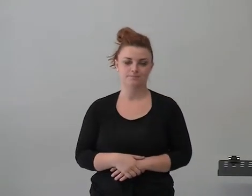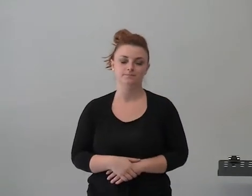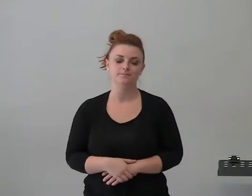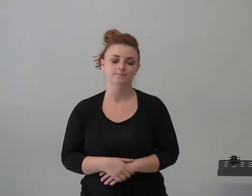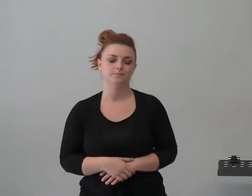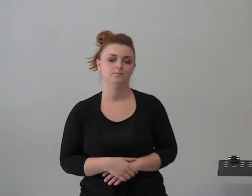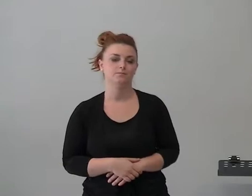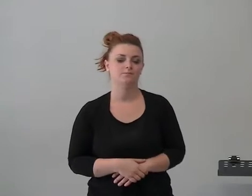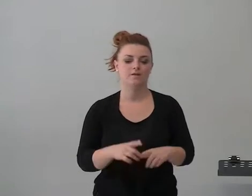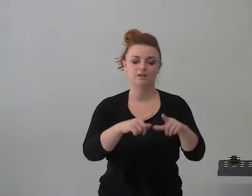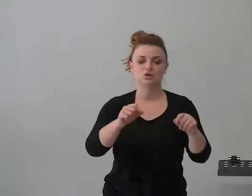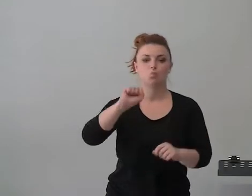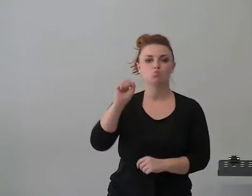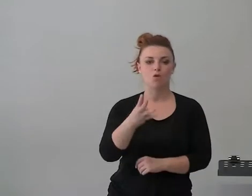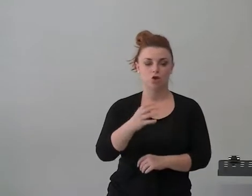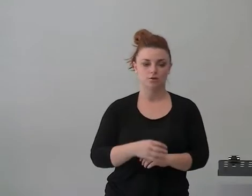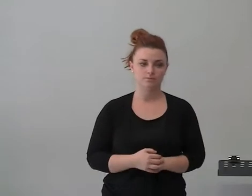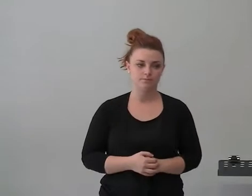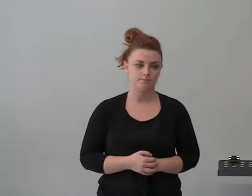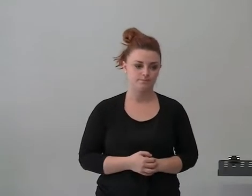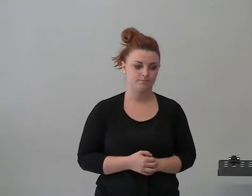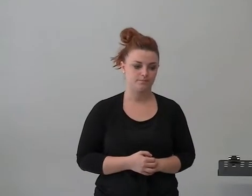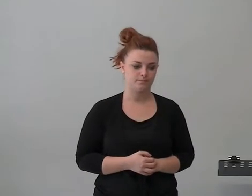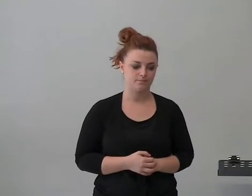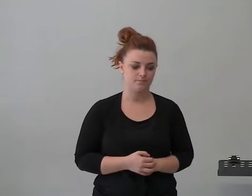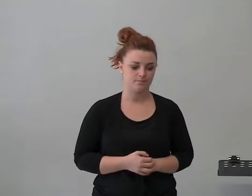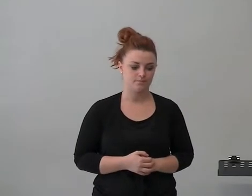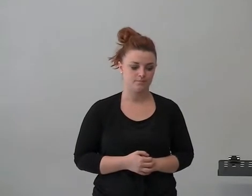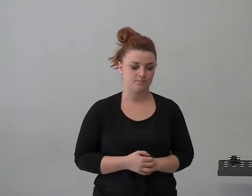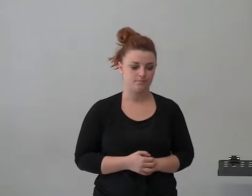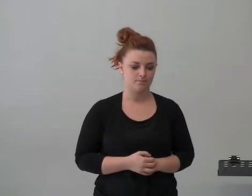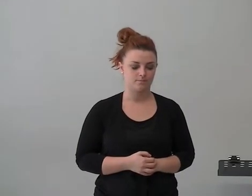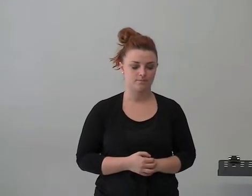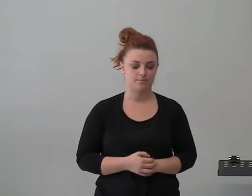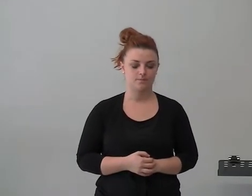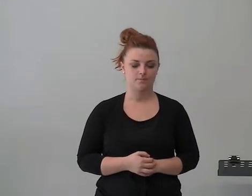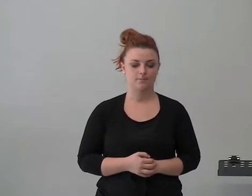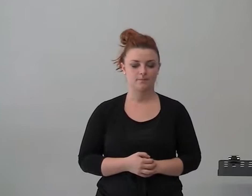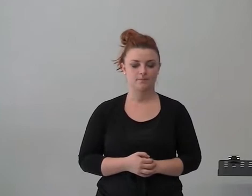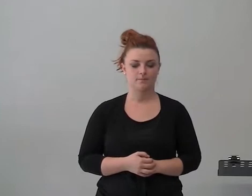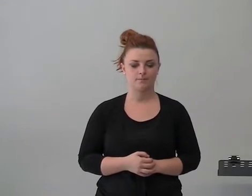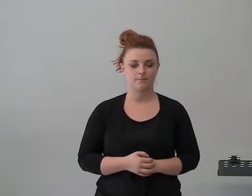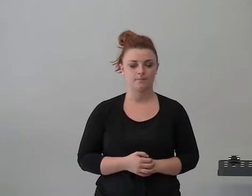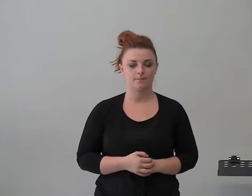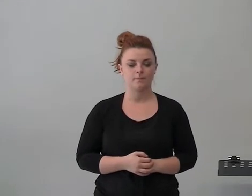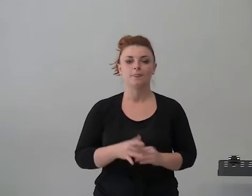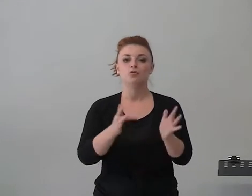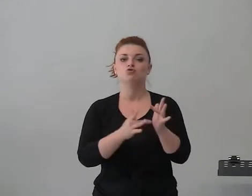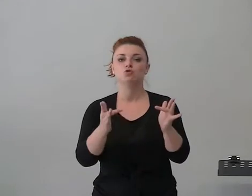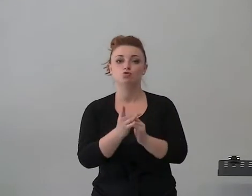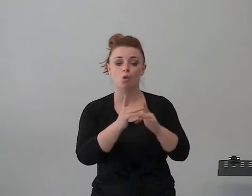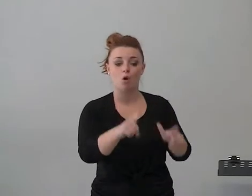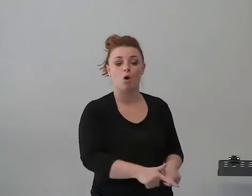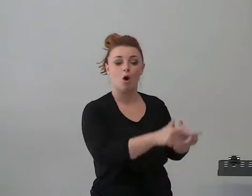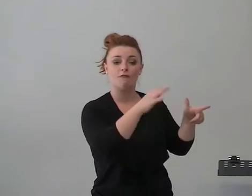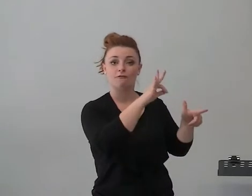versetto 14. E rivolgendosi al fico, gli disse, nessuno mangi mai più frutto